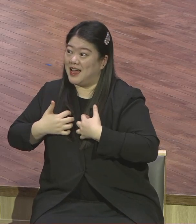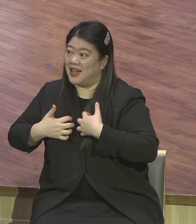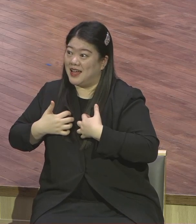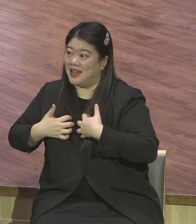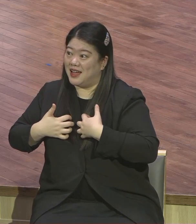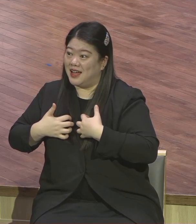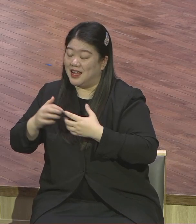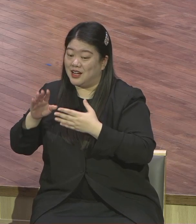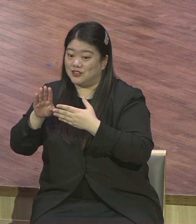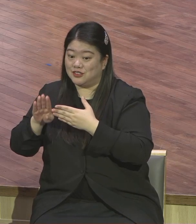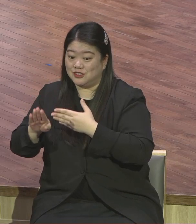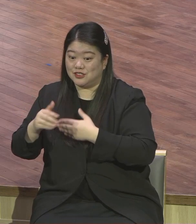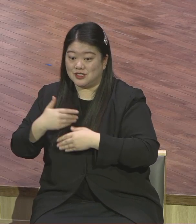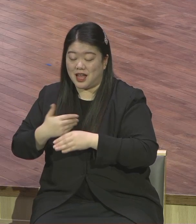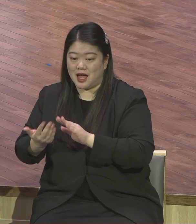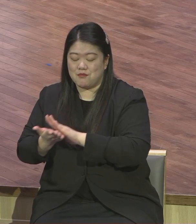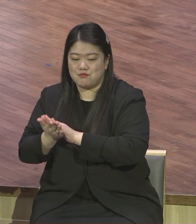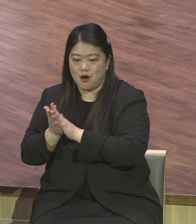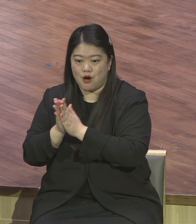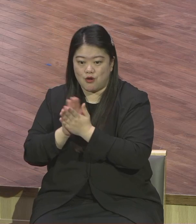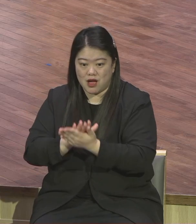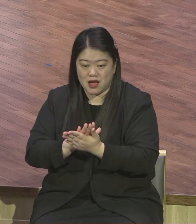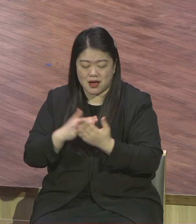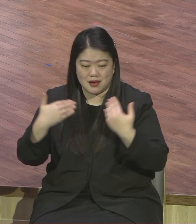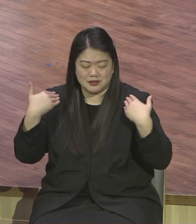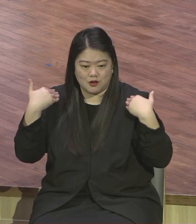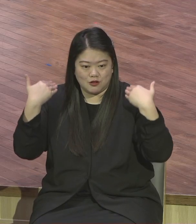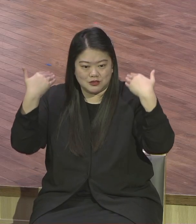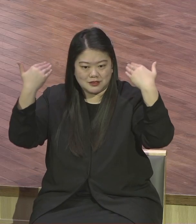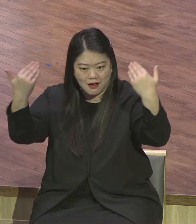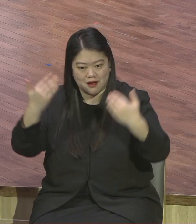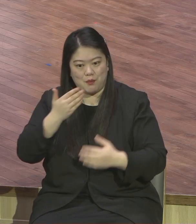일어납니다. 변화와 성장.